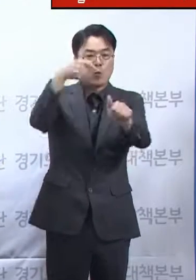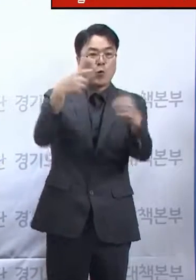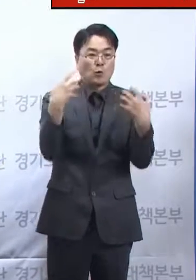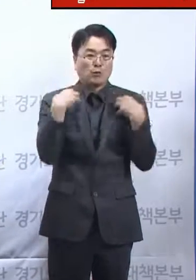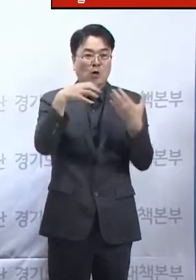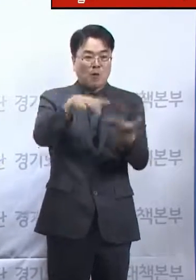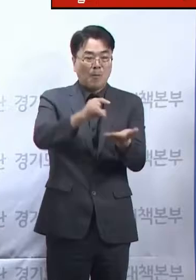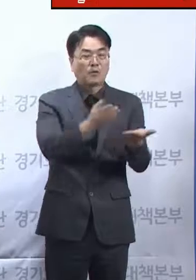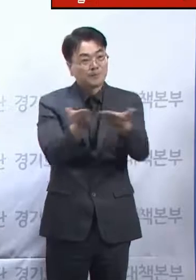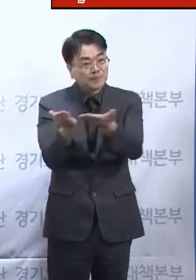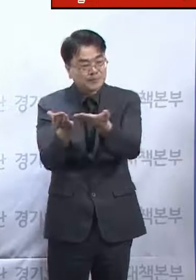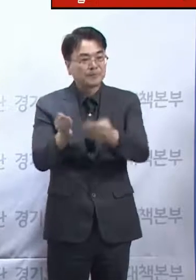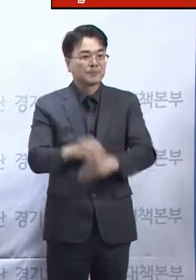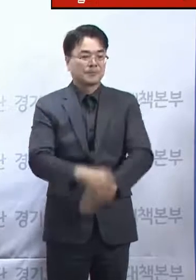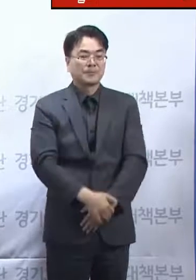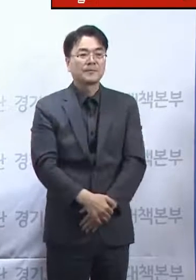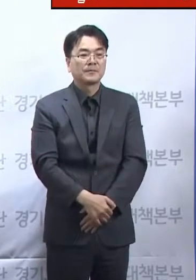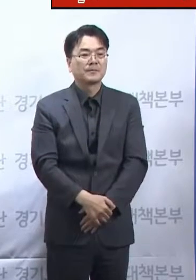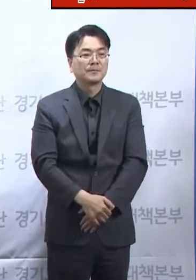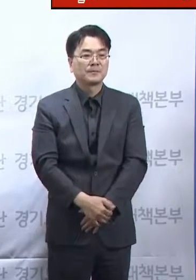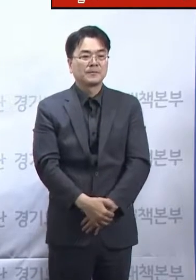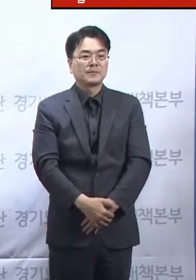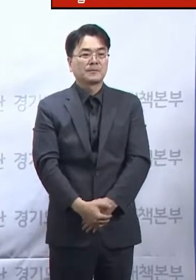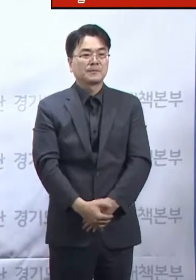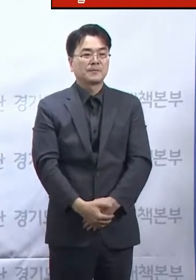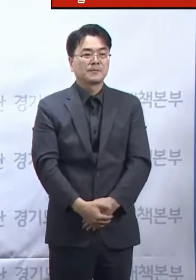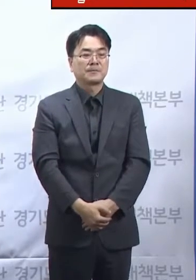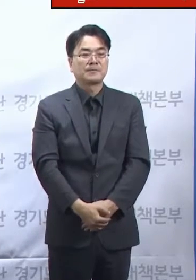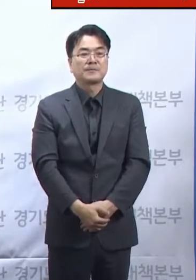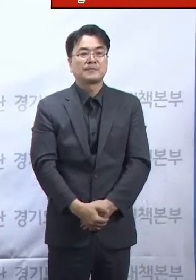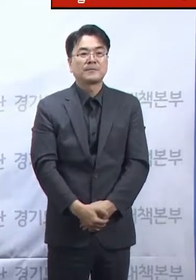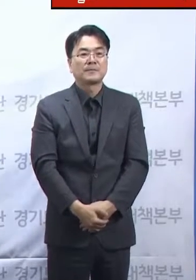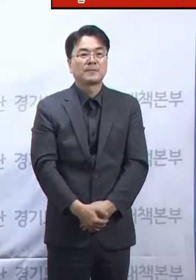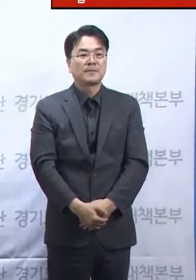교육청이나 아니면 경찰에 질문이 있나 보시고